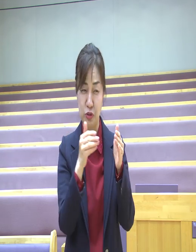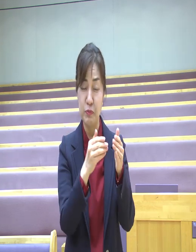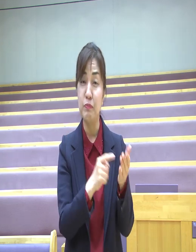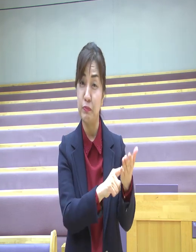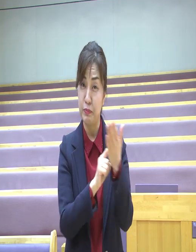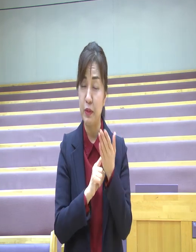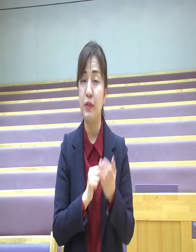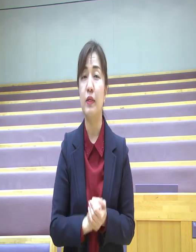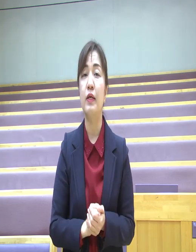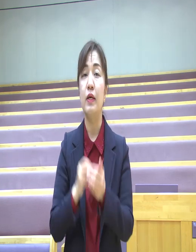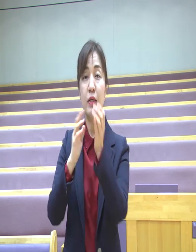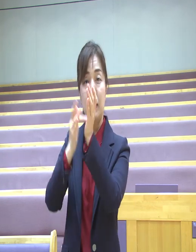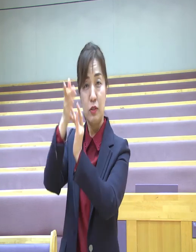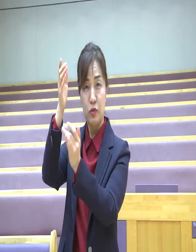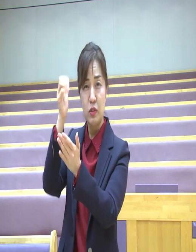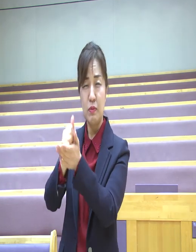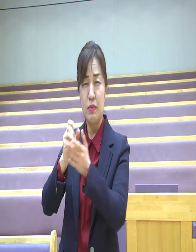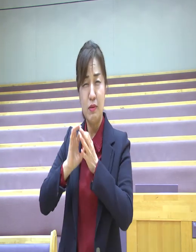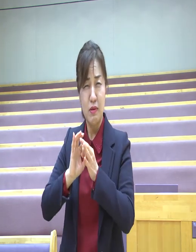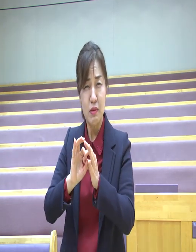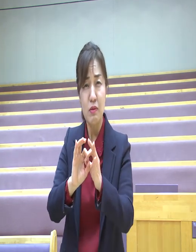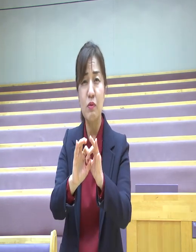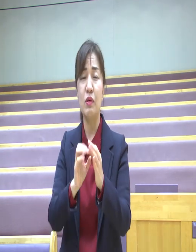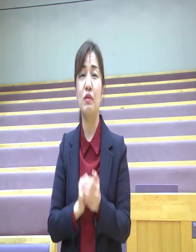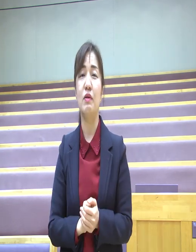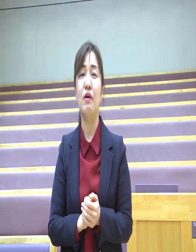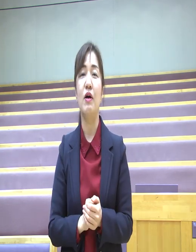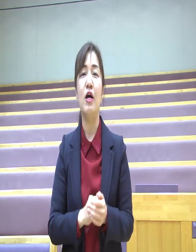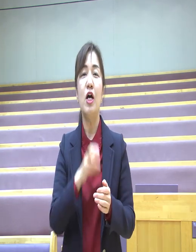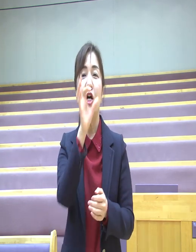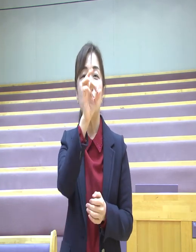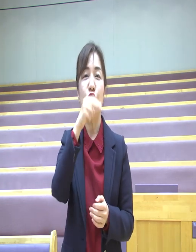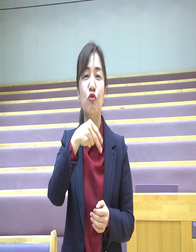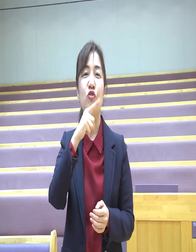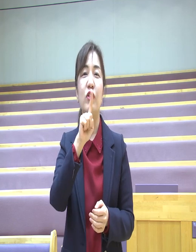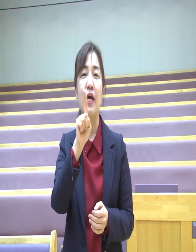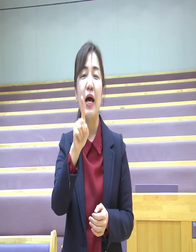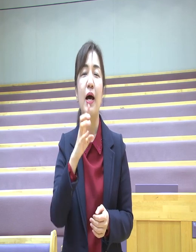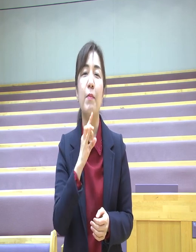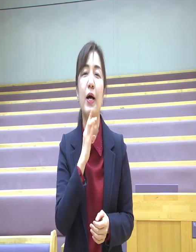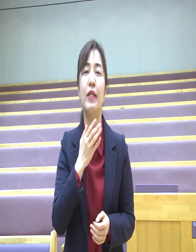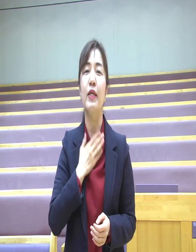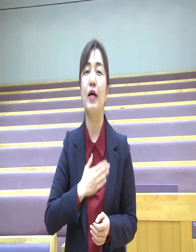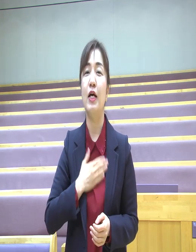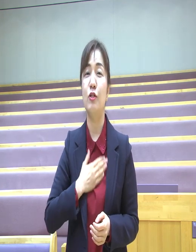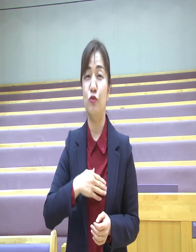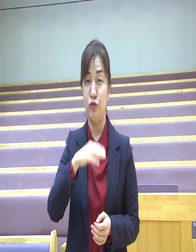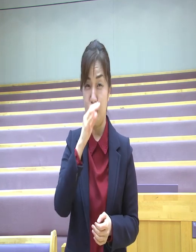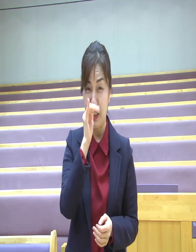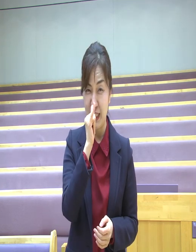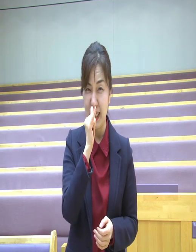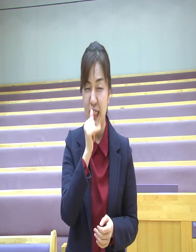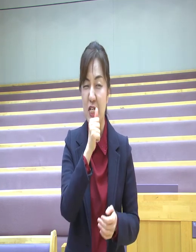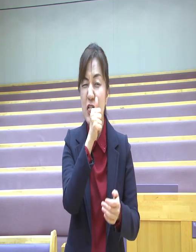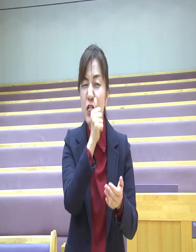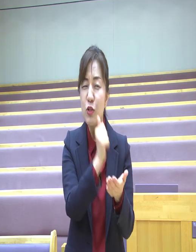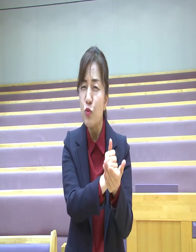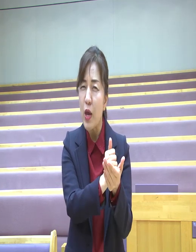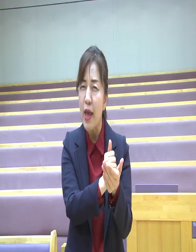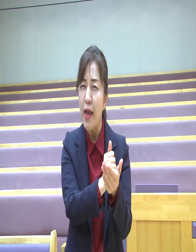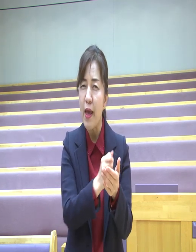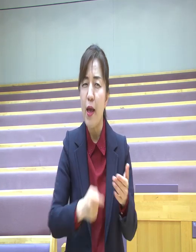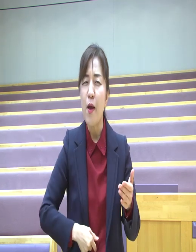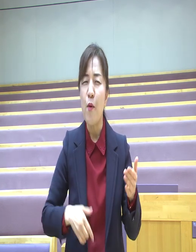있습니다. 예수님은 끊임없이 가룟 유다만이 알아듣고 그